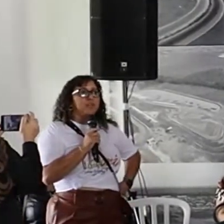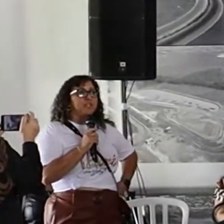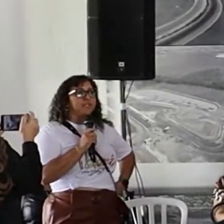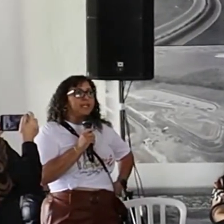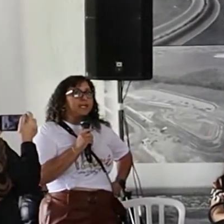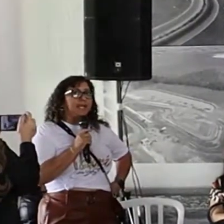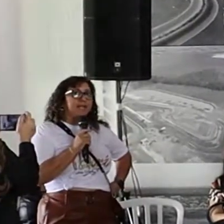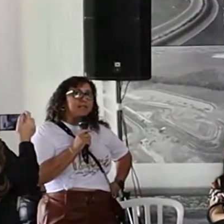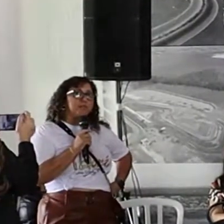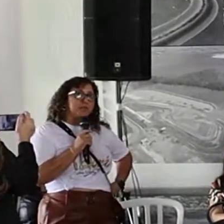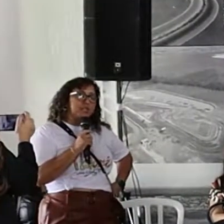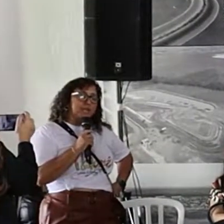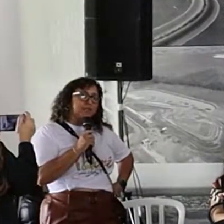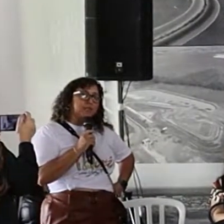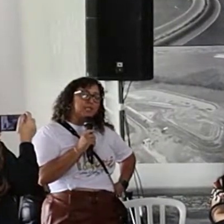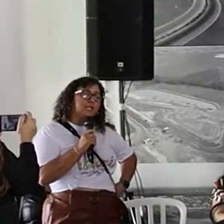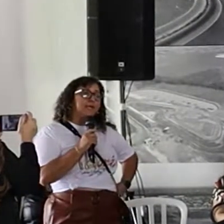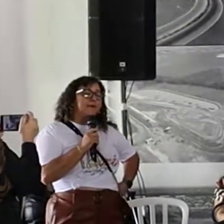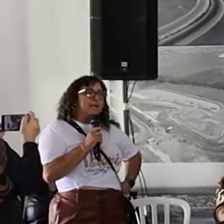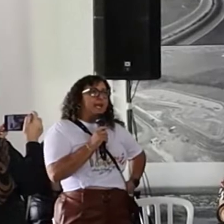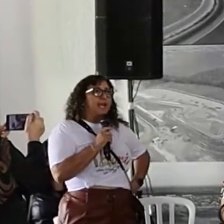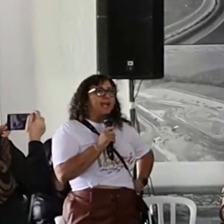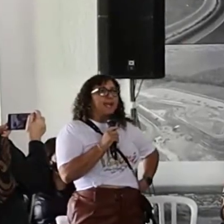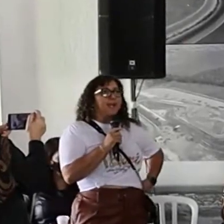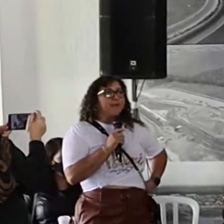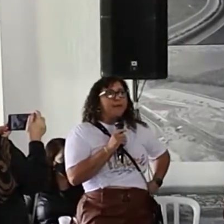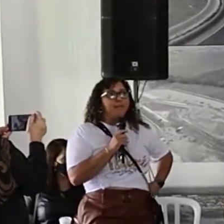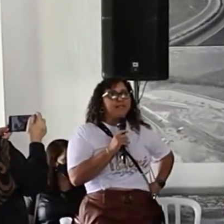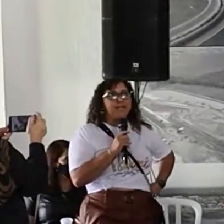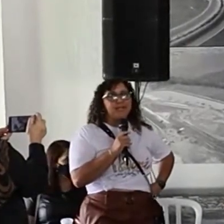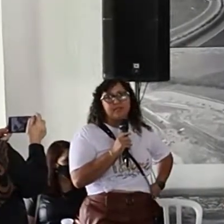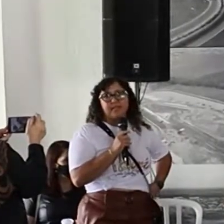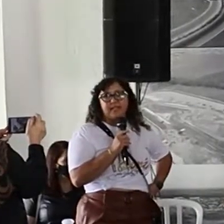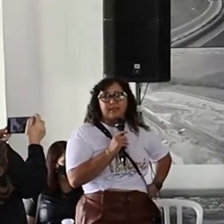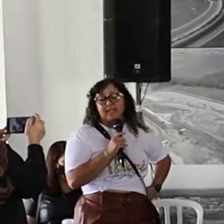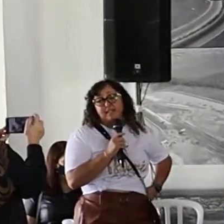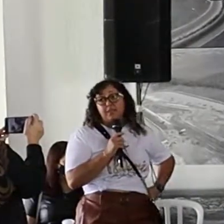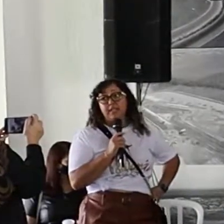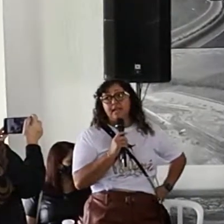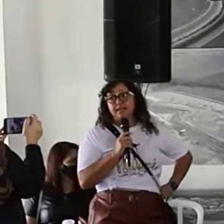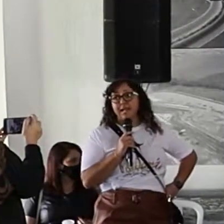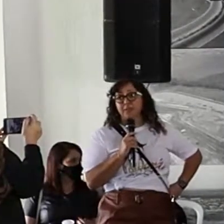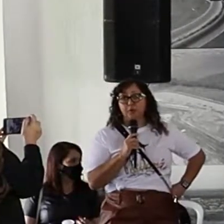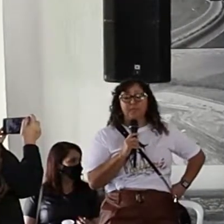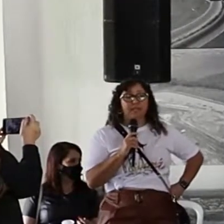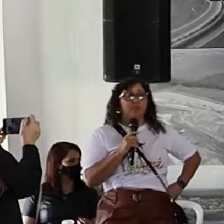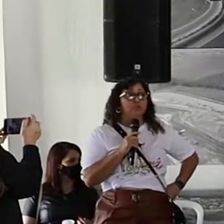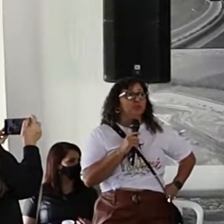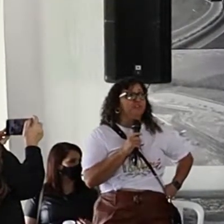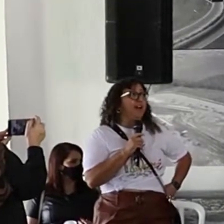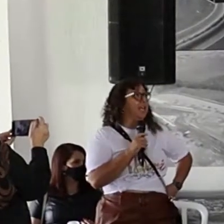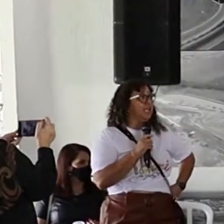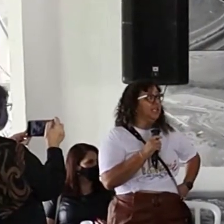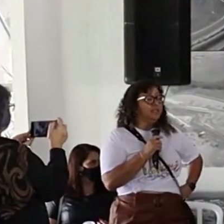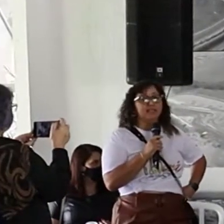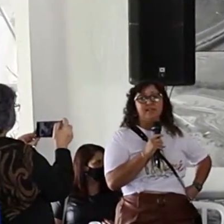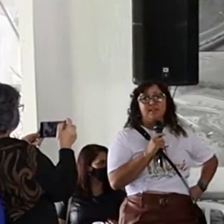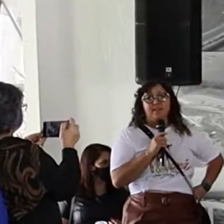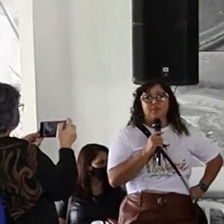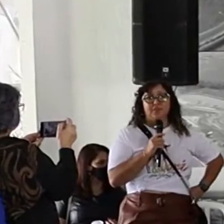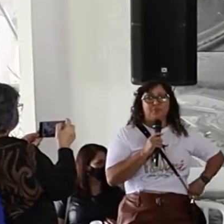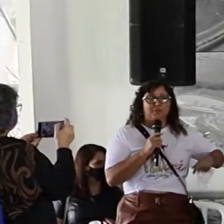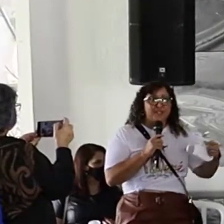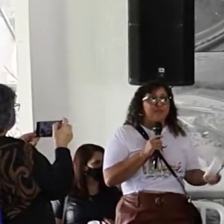Então eu acho que sim esse é um projeto que é apesar de ser ter sido idealizado por mim que todo mundo